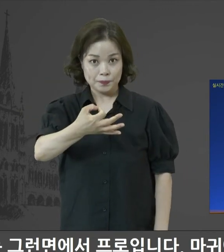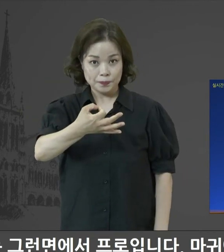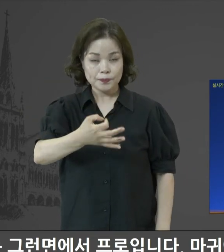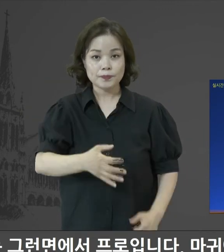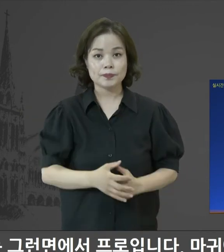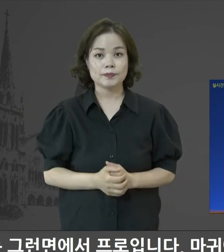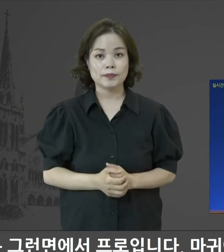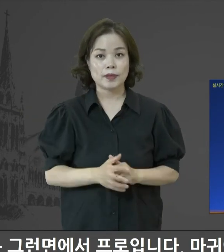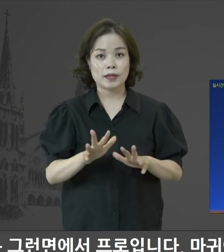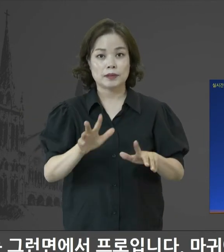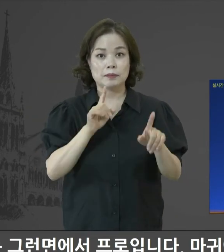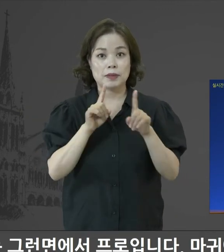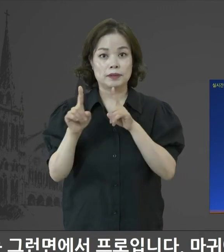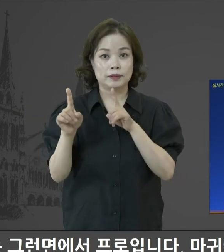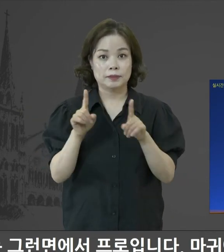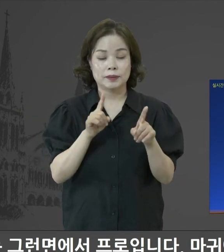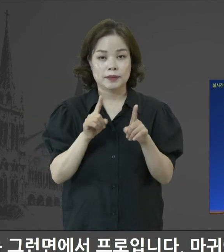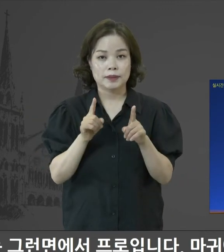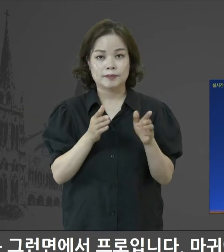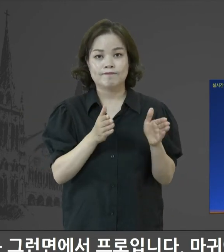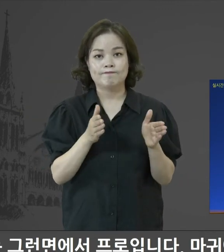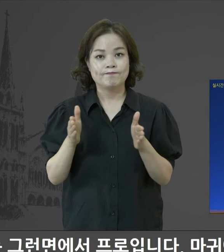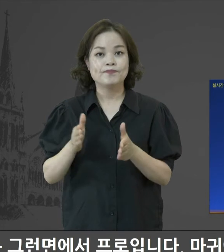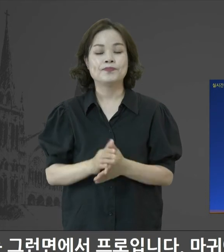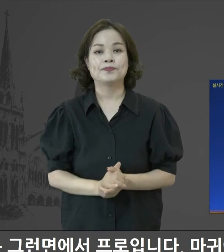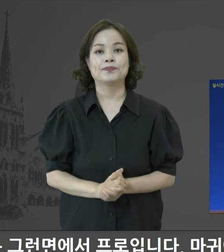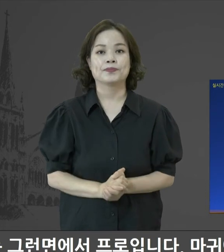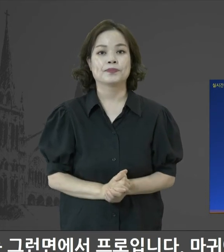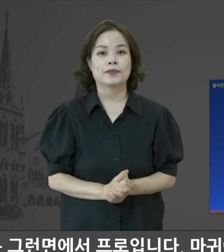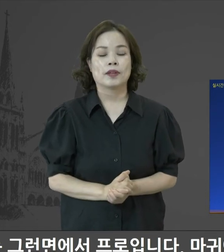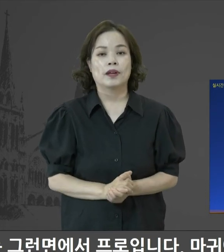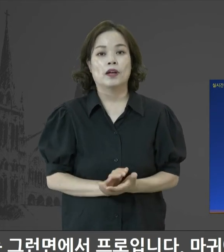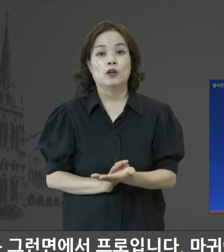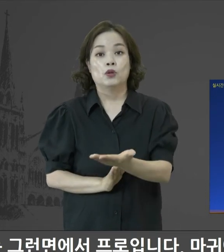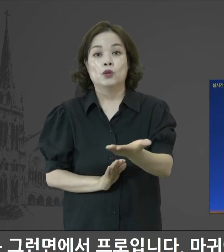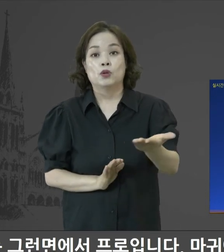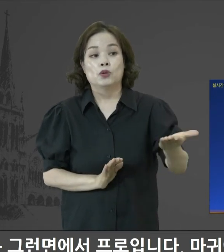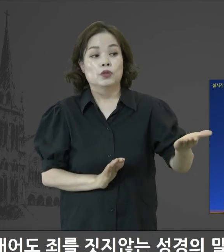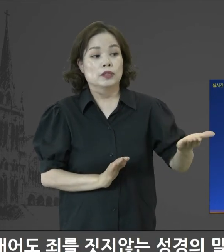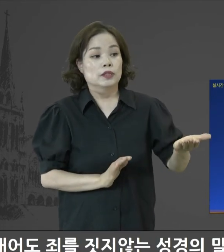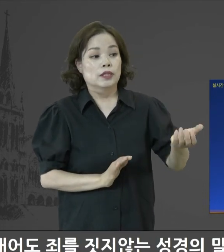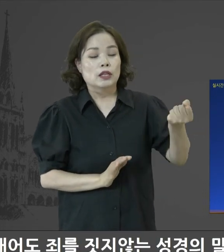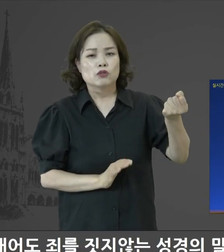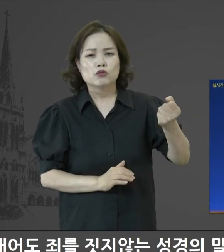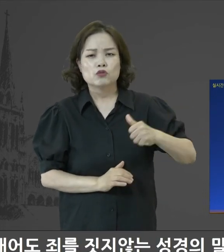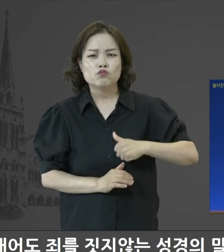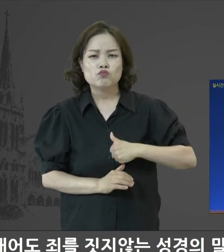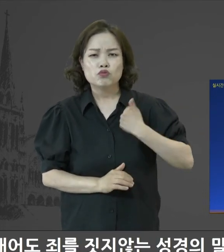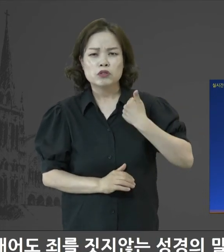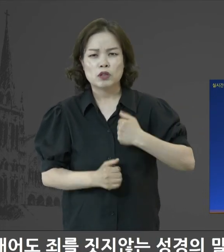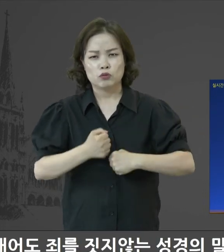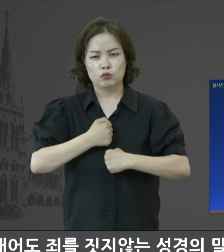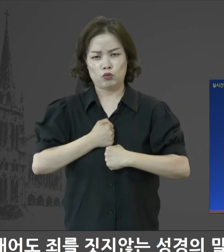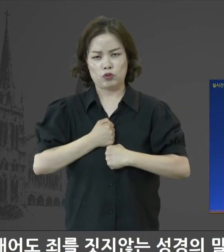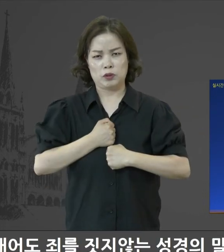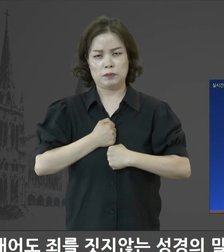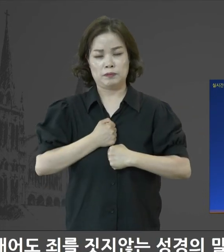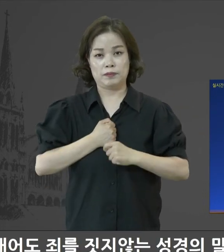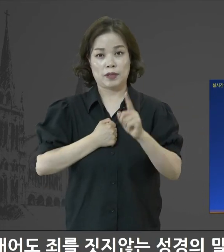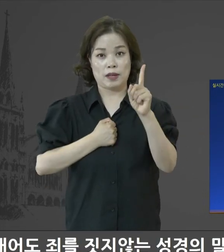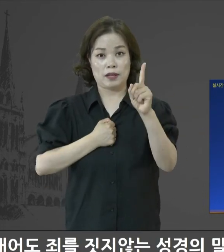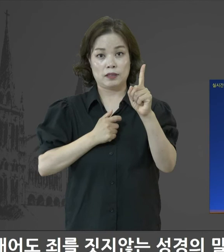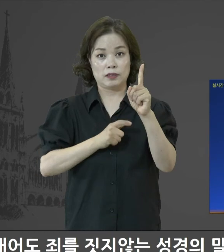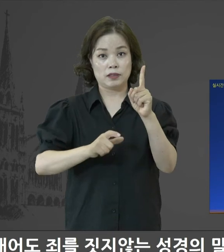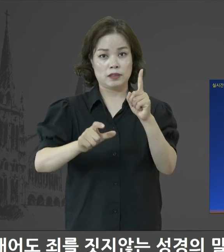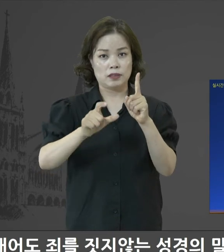사실입니다. 이제 말씀을 정리합니다. 여러분, 우리가 갖고 있는 분노 가운데요, 정말 조심해야 될 분노가 하나 더